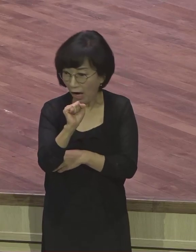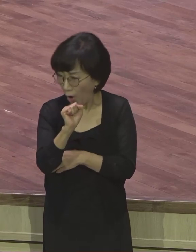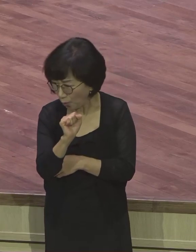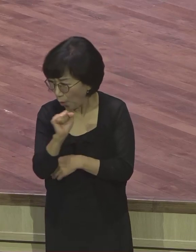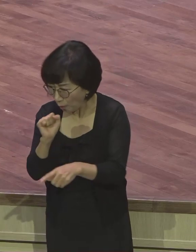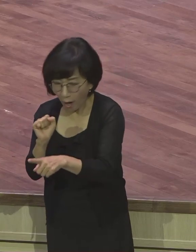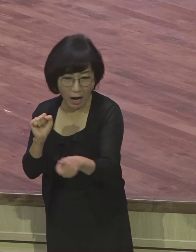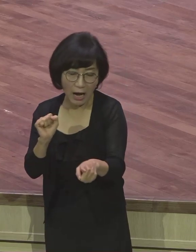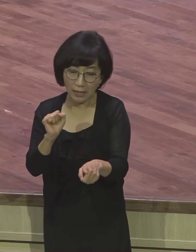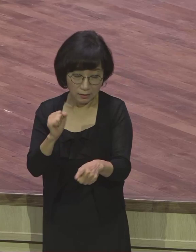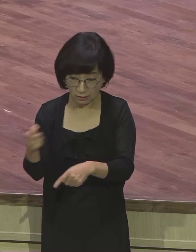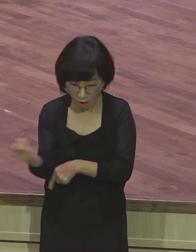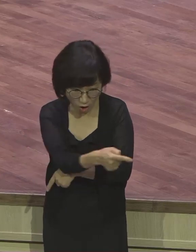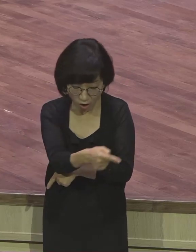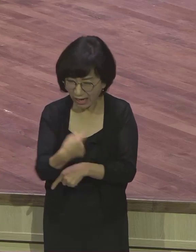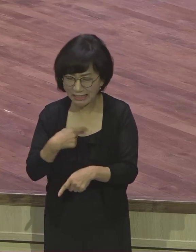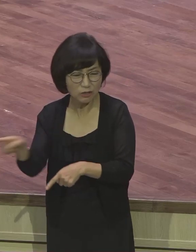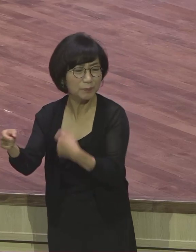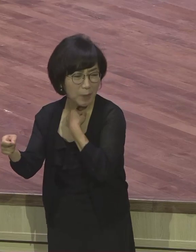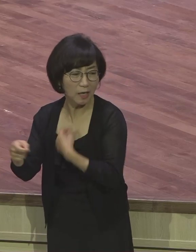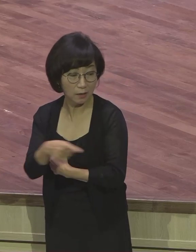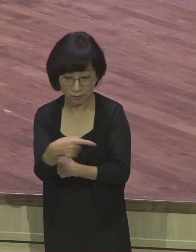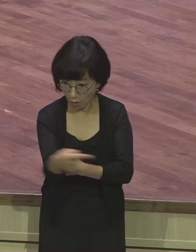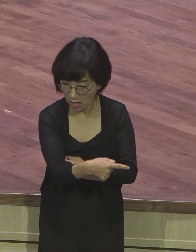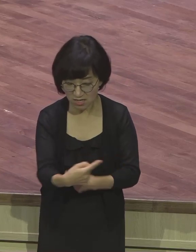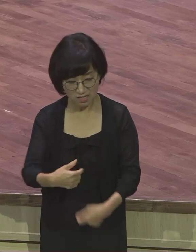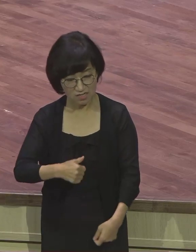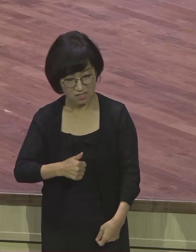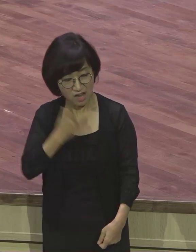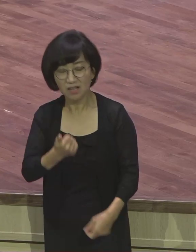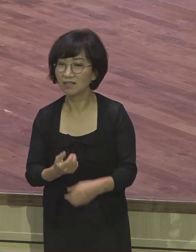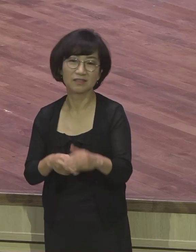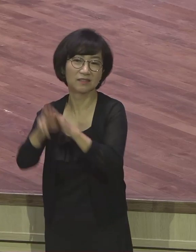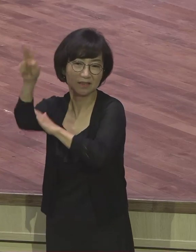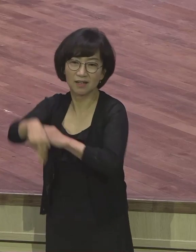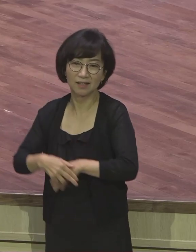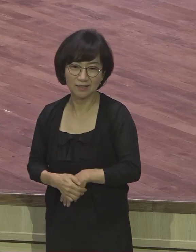막 지시한다고 기분 나빠 인상 찌푸려.